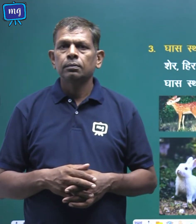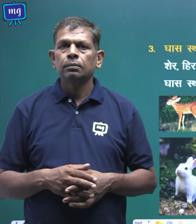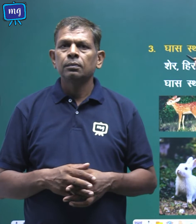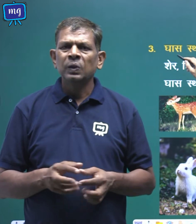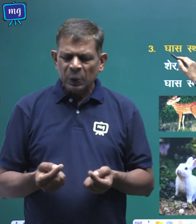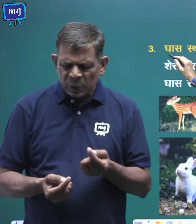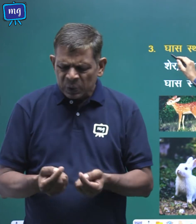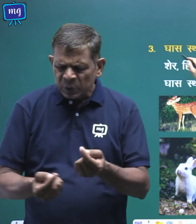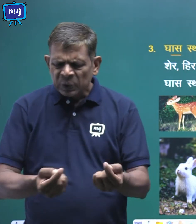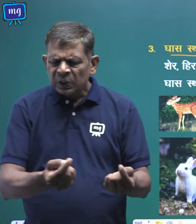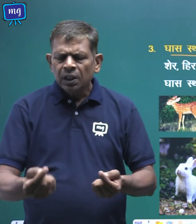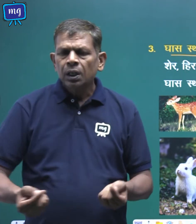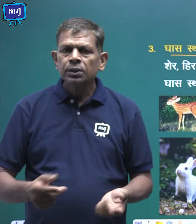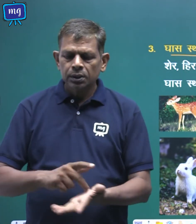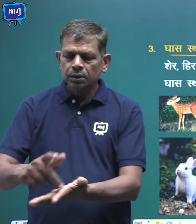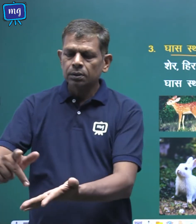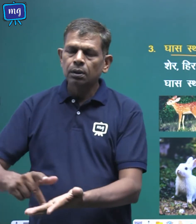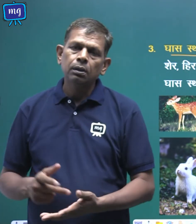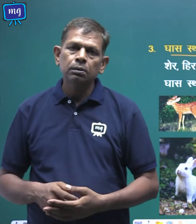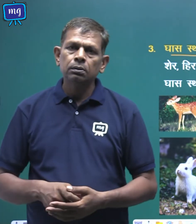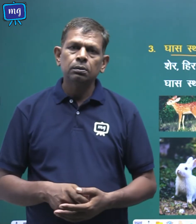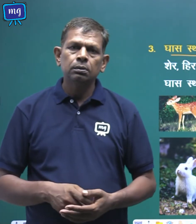घास स्थल,